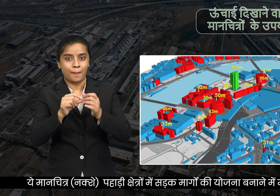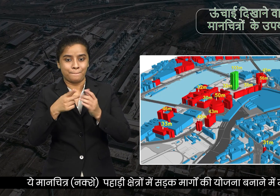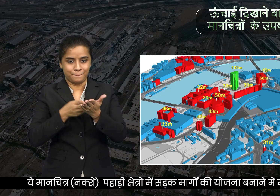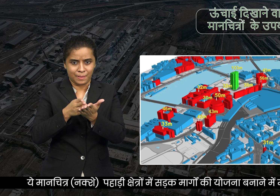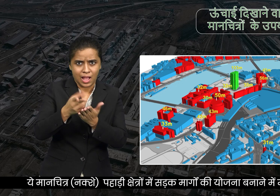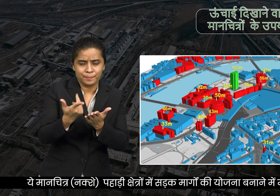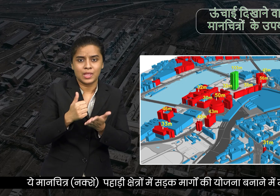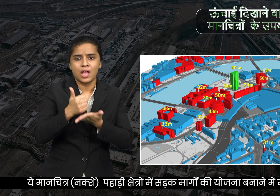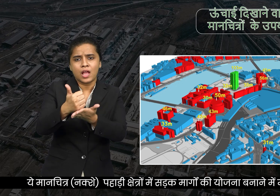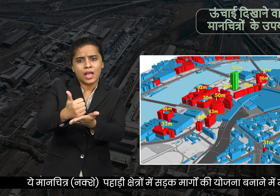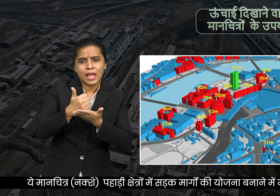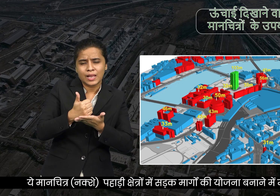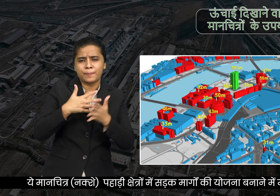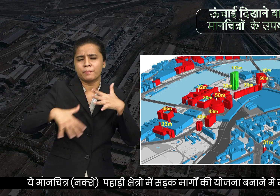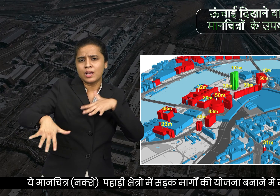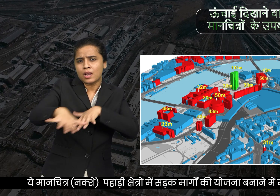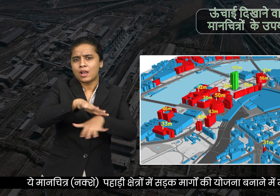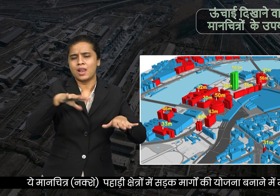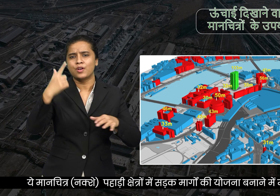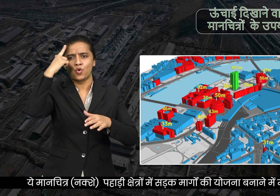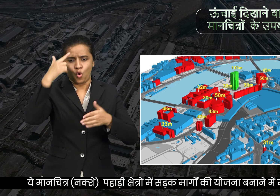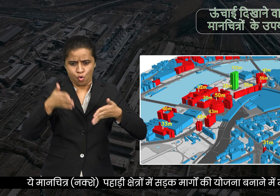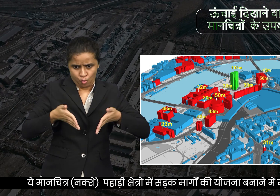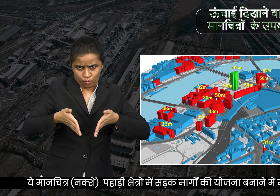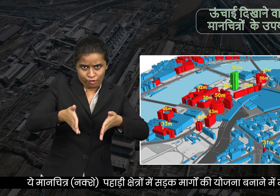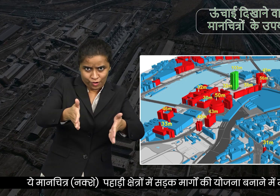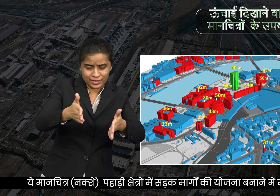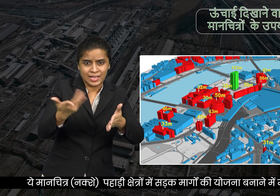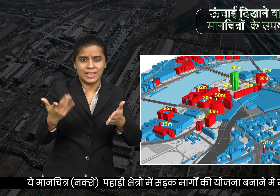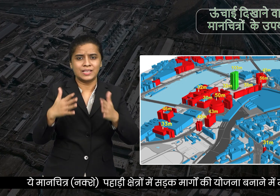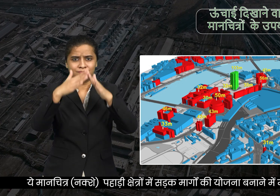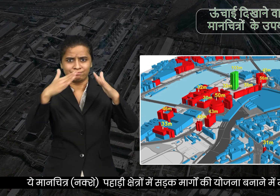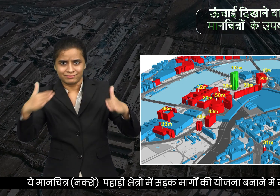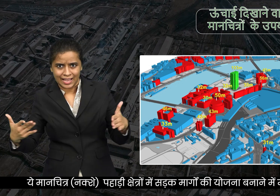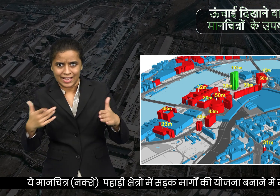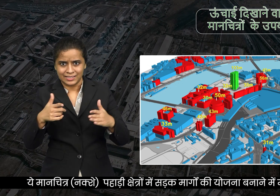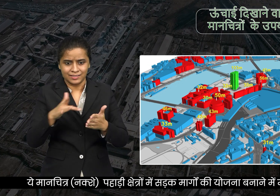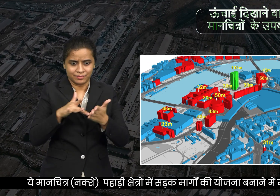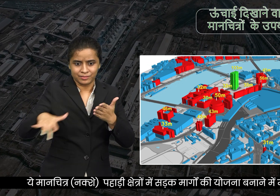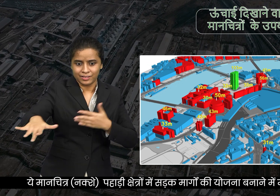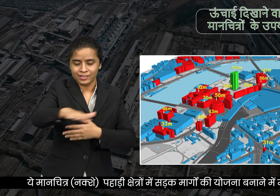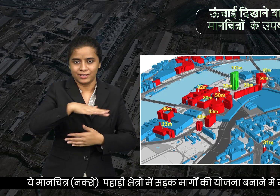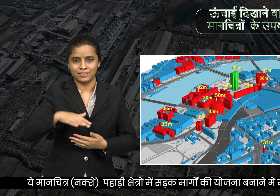नक्शे पहाड़ी क्षेत्रों में सड़क मार्गों की योजना बनाने में भी मदद करते हैं।